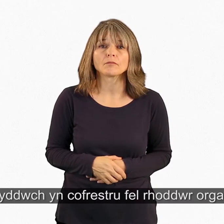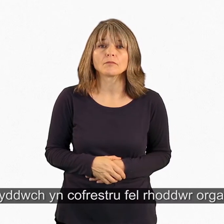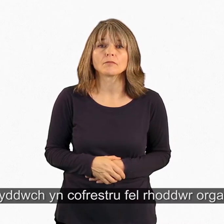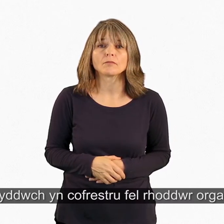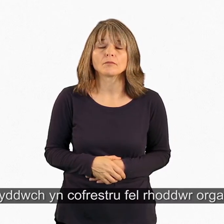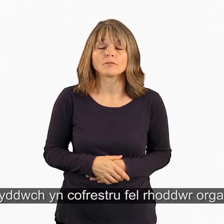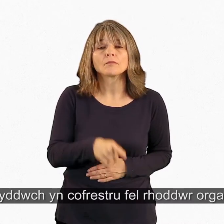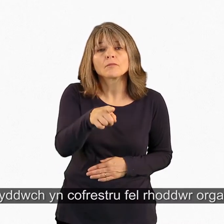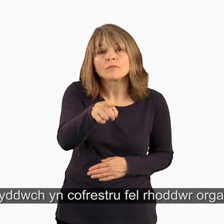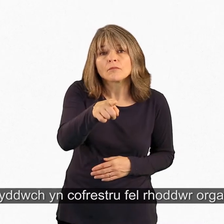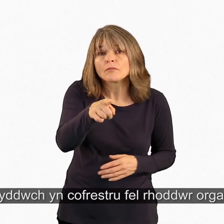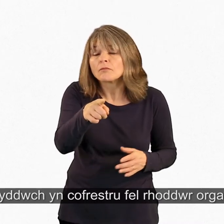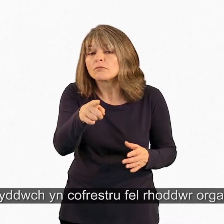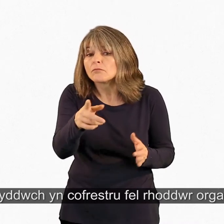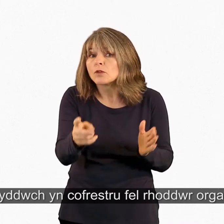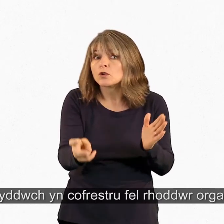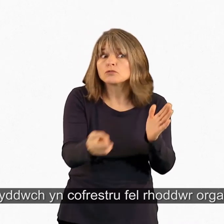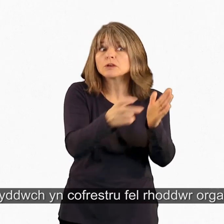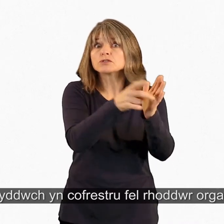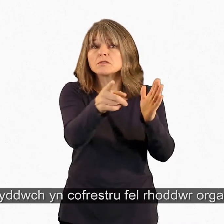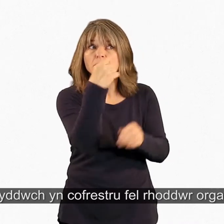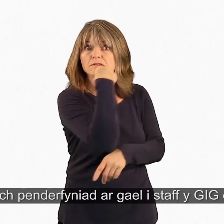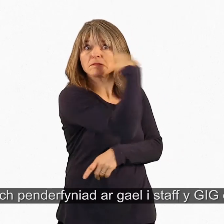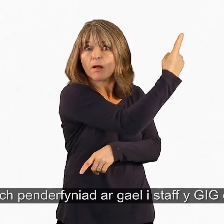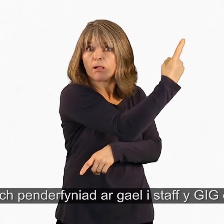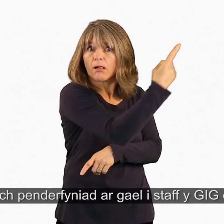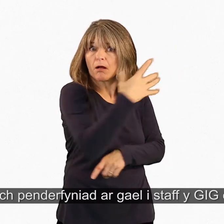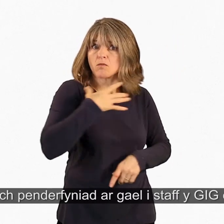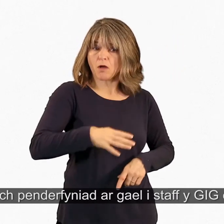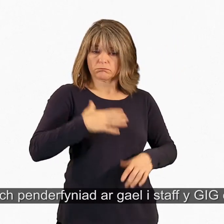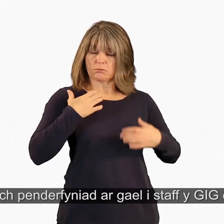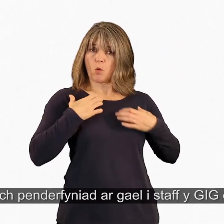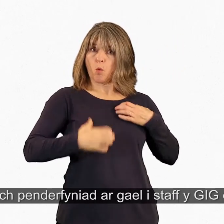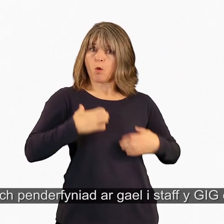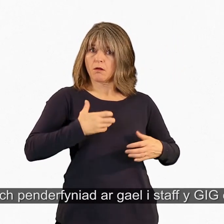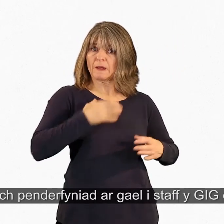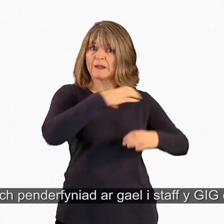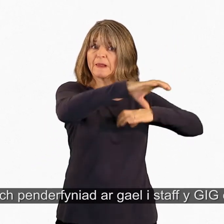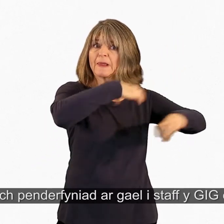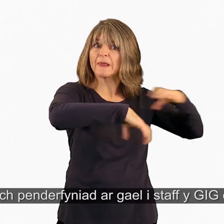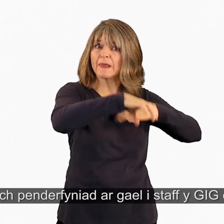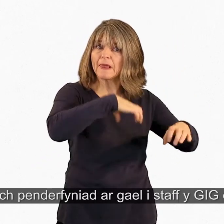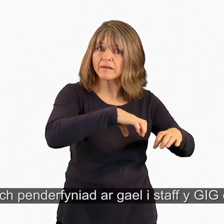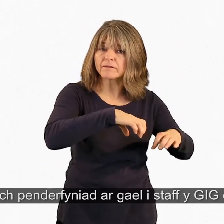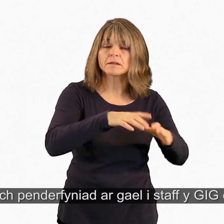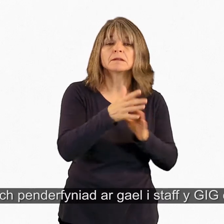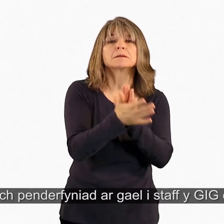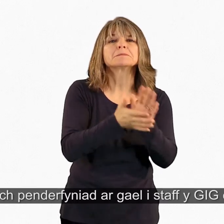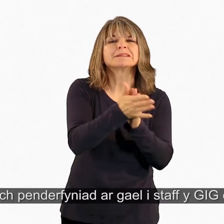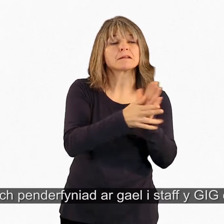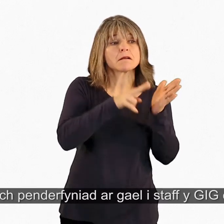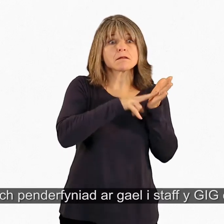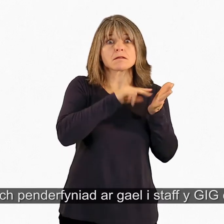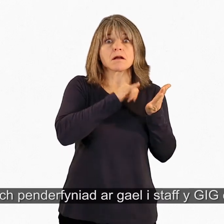Os byddwch yn cofrestru fel roedd yr organau Bydd eich penderfyniad ar gael i staff y gwasanaeth iechyd genedlaethol eu weld